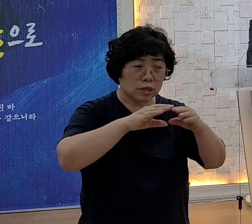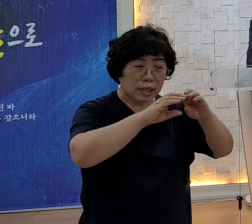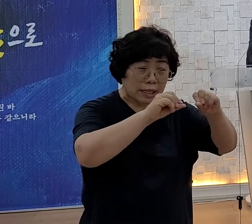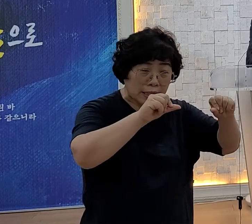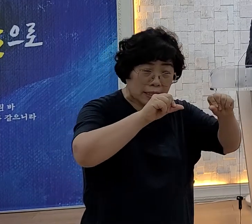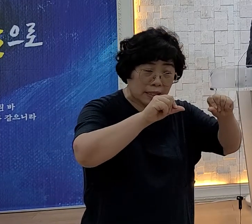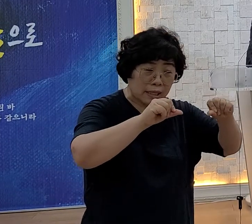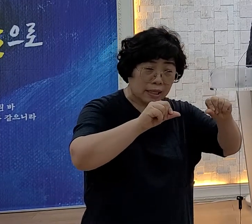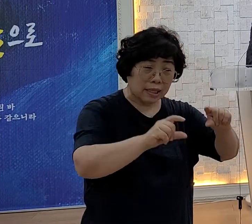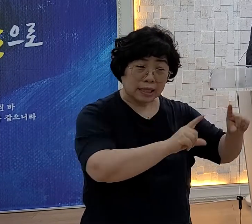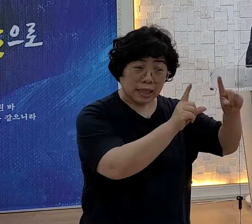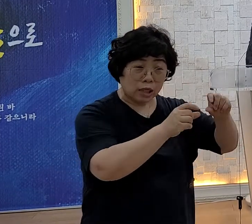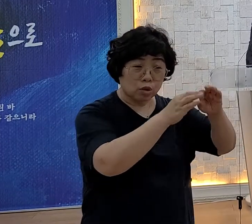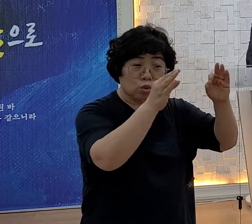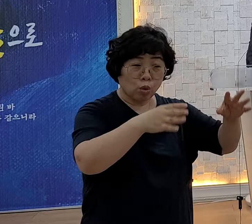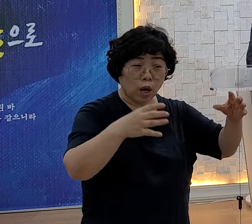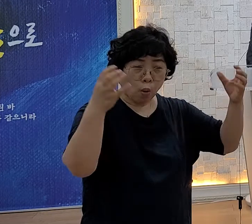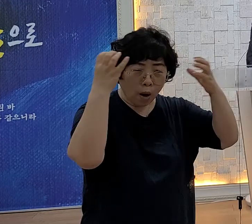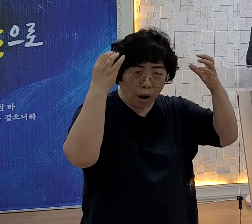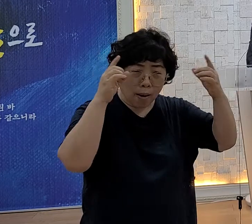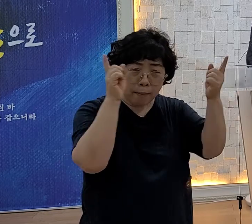어려움을 당할까요? 안 당할까요?